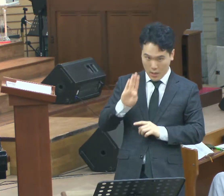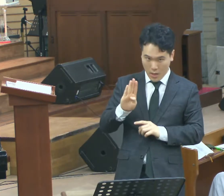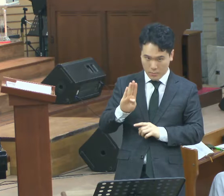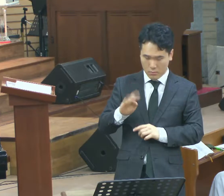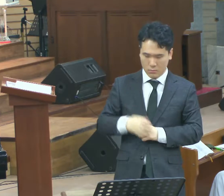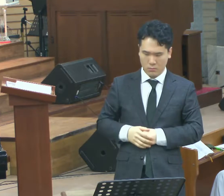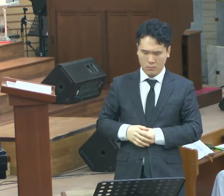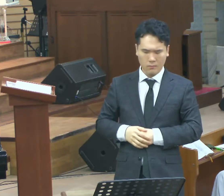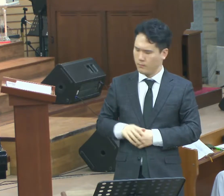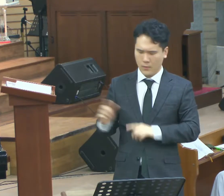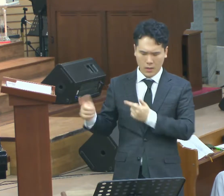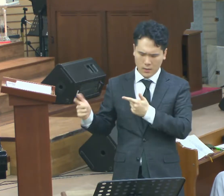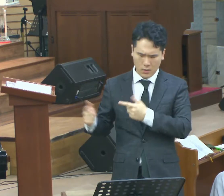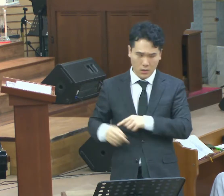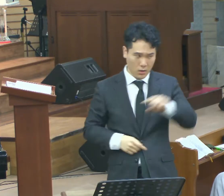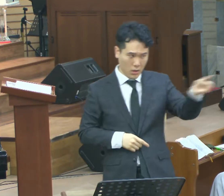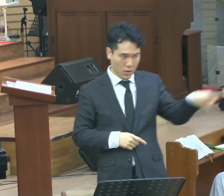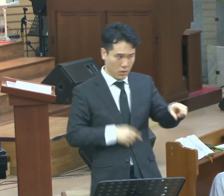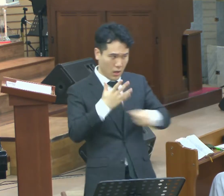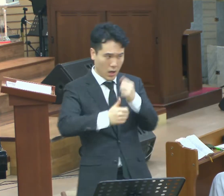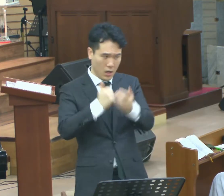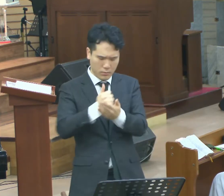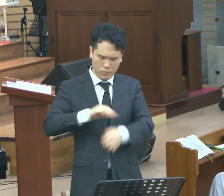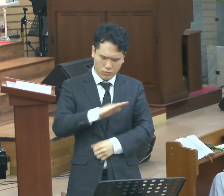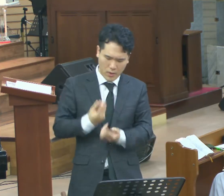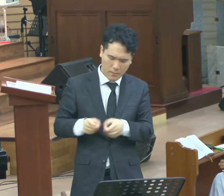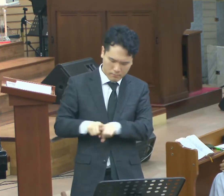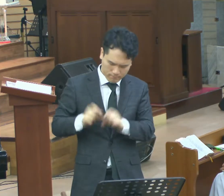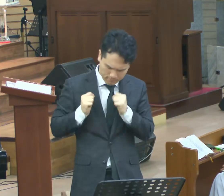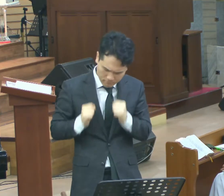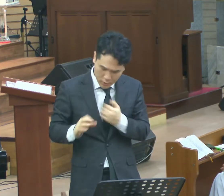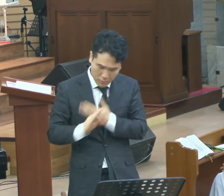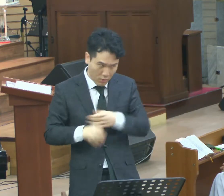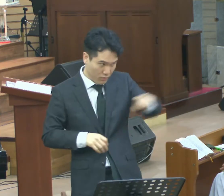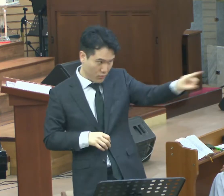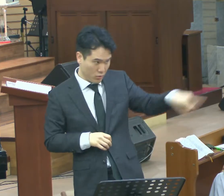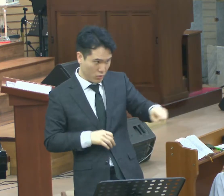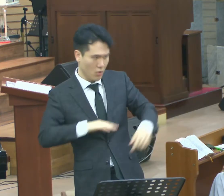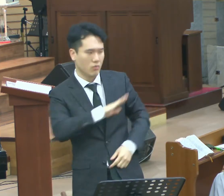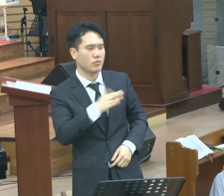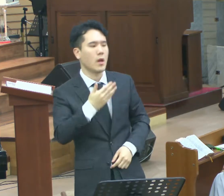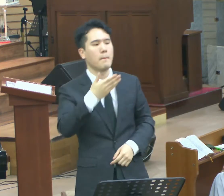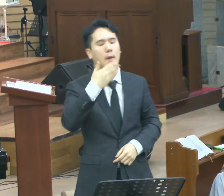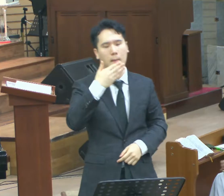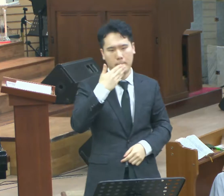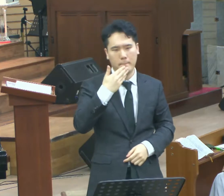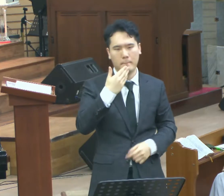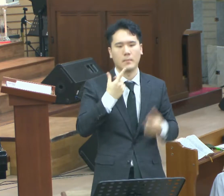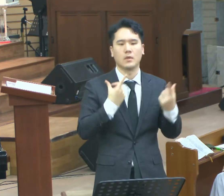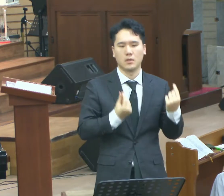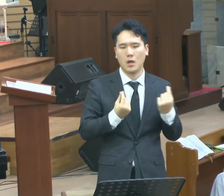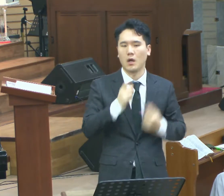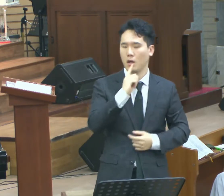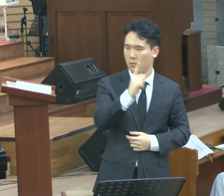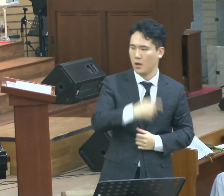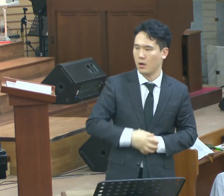45년 전에 먹이라고 선포했는데 45년이 지난 다음에 내가 나이가 많아지고 내가 여러 가지로 쇠퇴했으니까